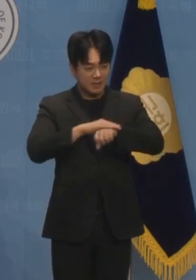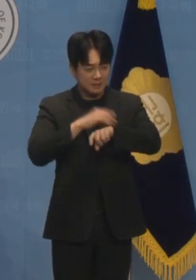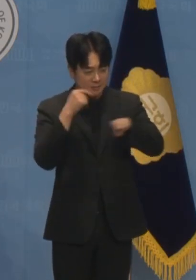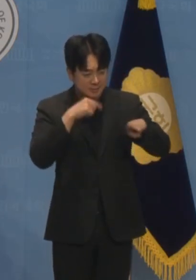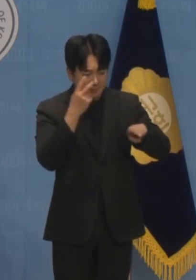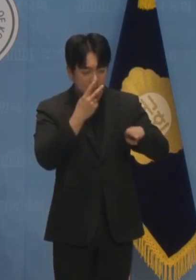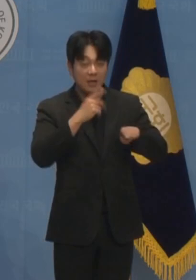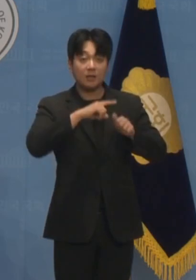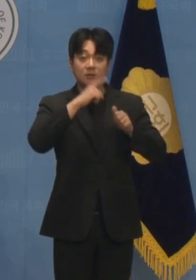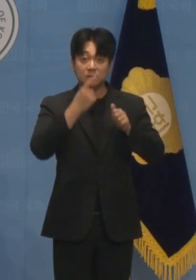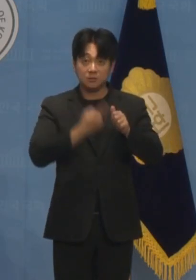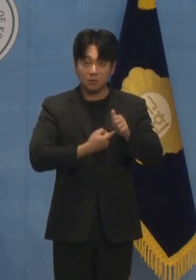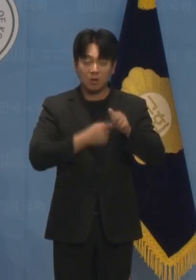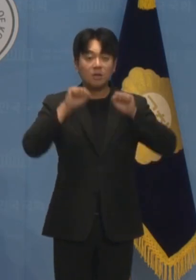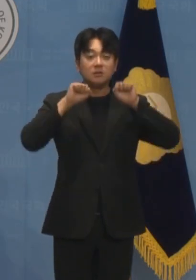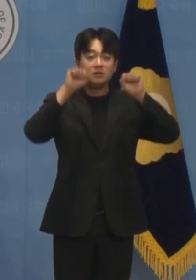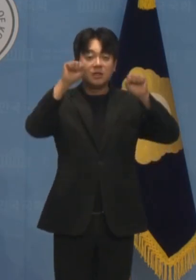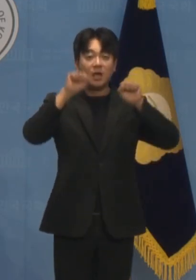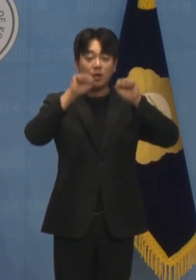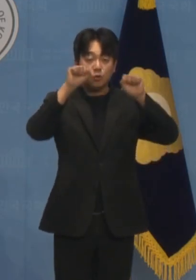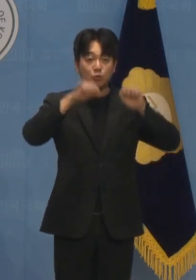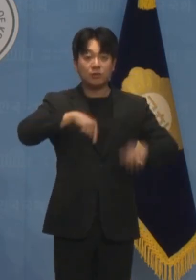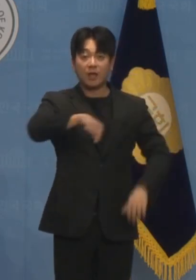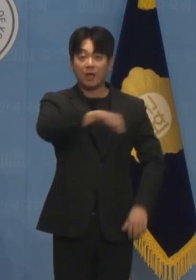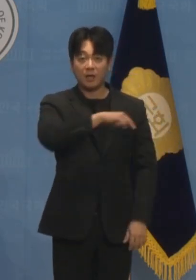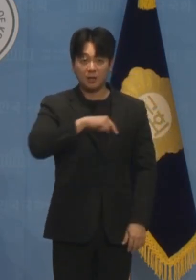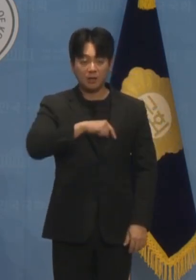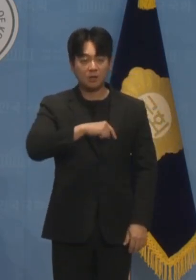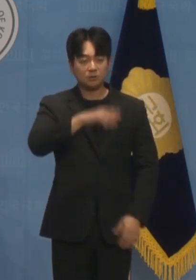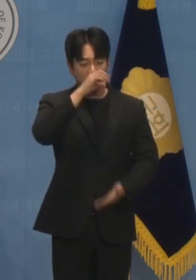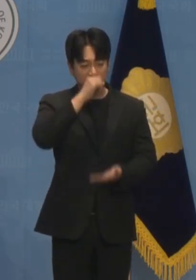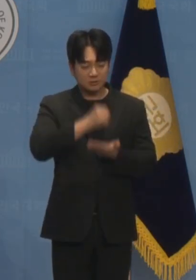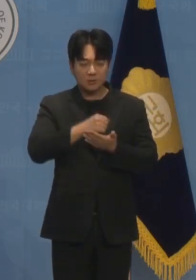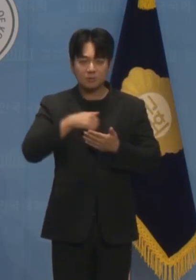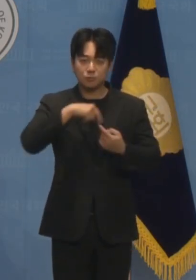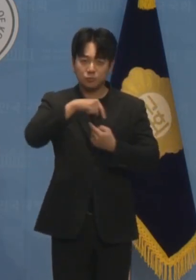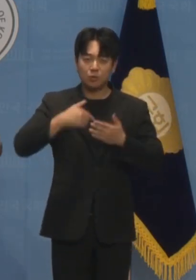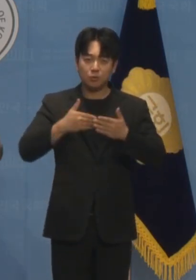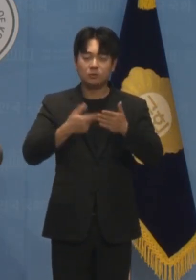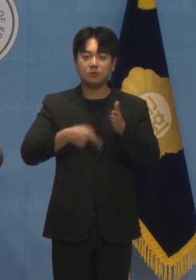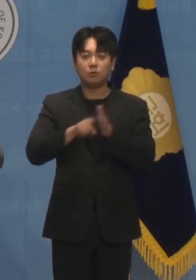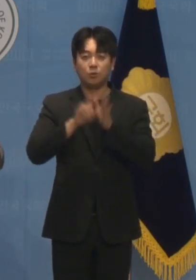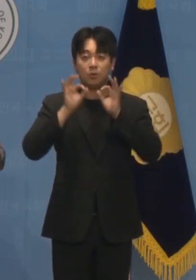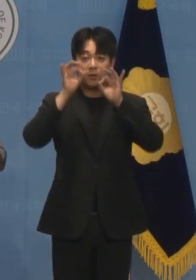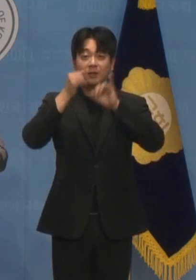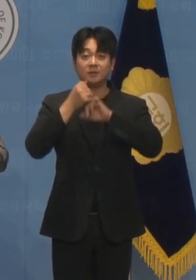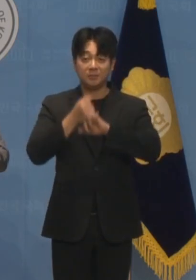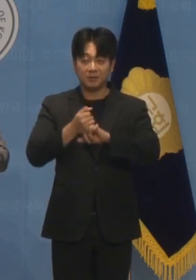체육계를 정상적으로 돌려놓는 데 최선을 다하겠습니다. 감사합니다.